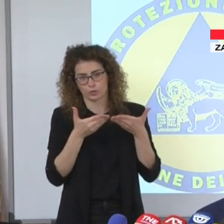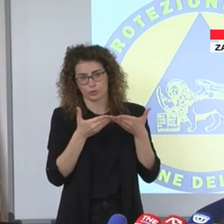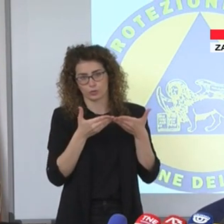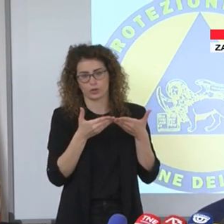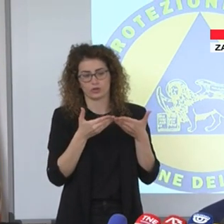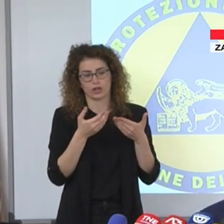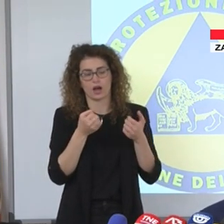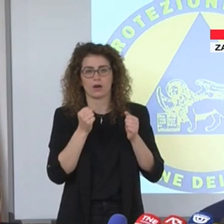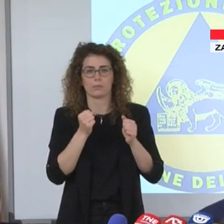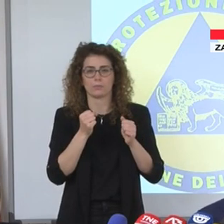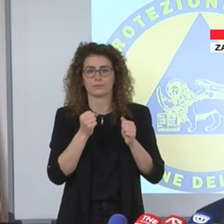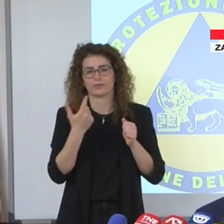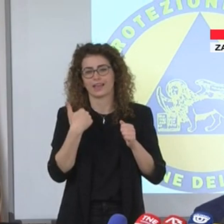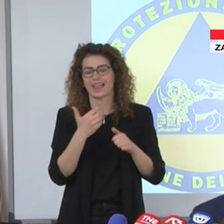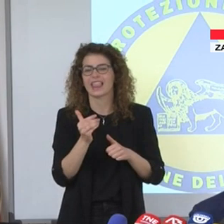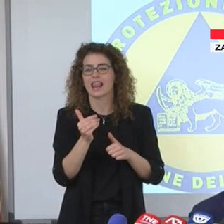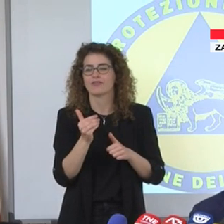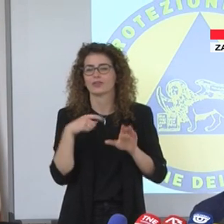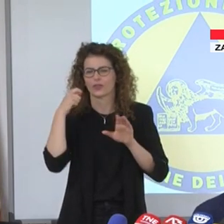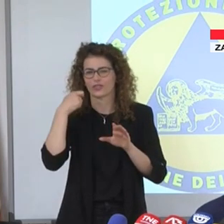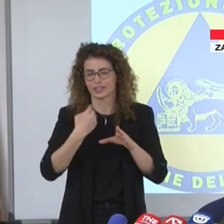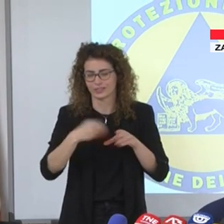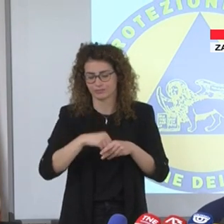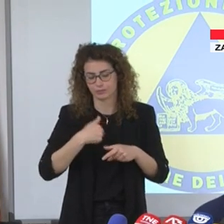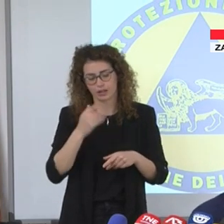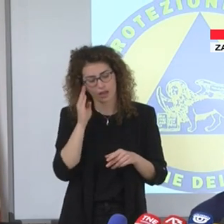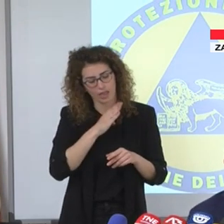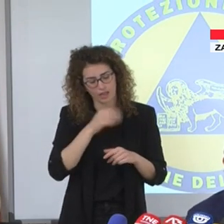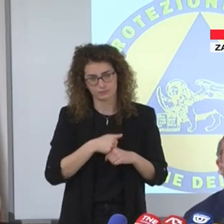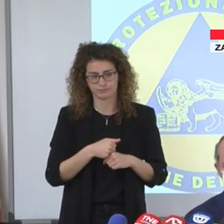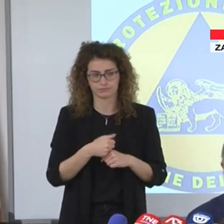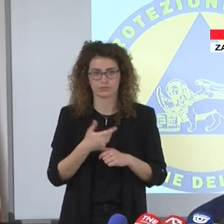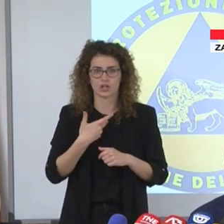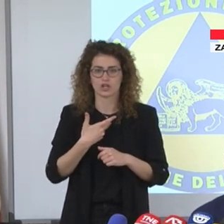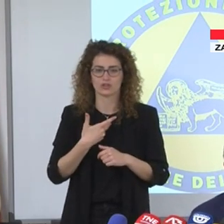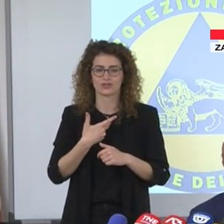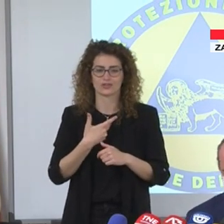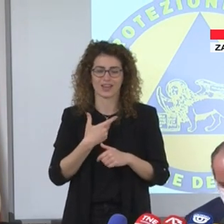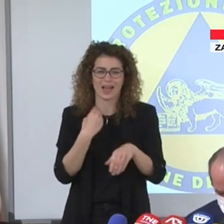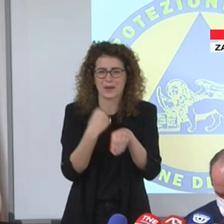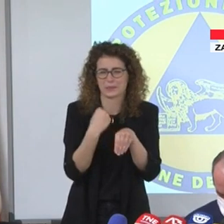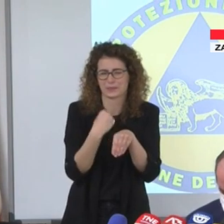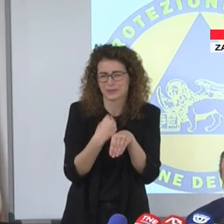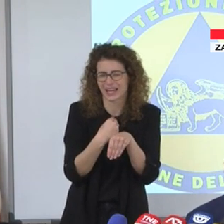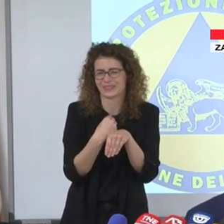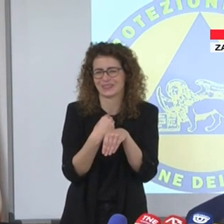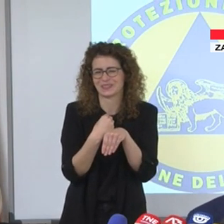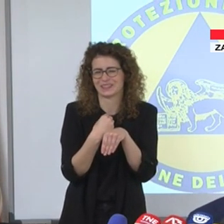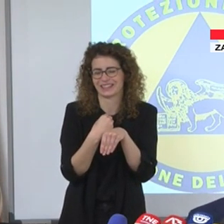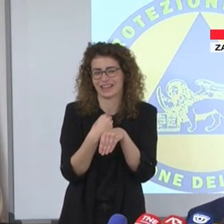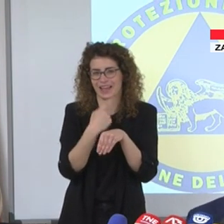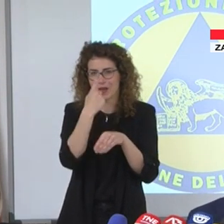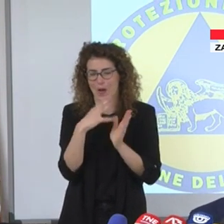la possibilità di avere i video sul telefonino. Per cui non discuto di questo, ho fatto delle parodie che sono eccezionali, però anche lui non